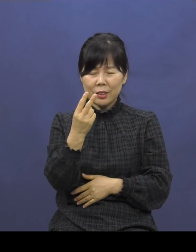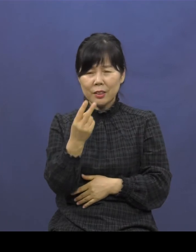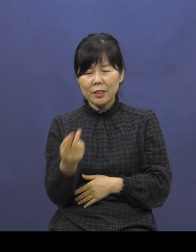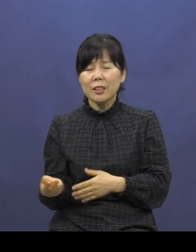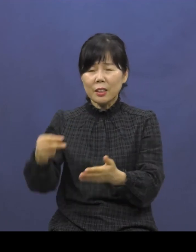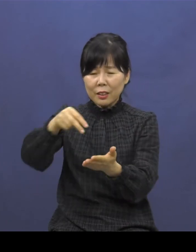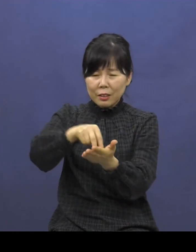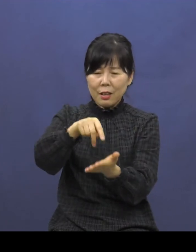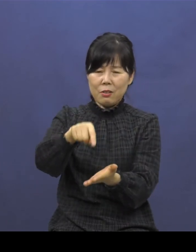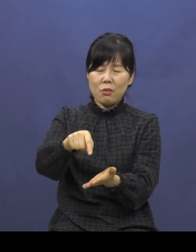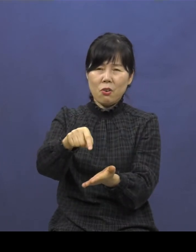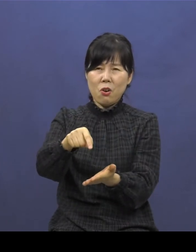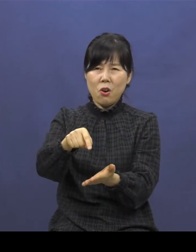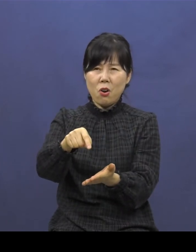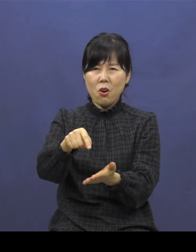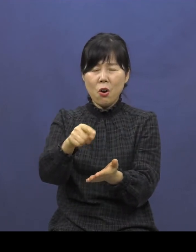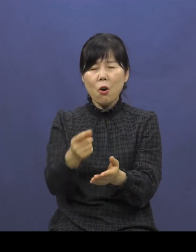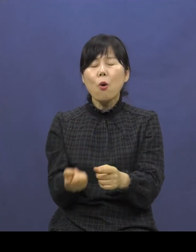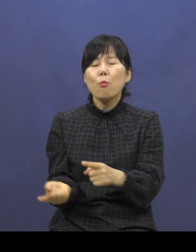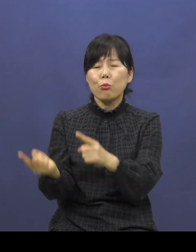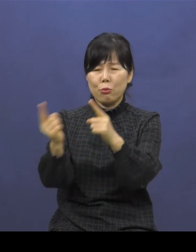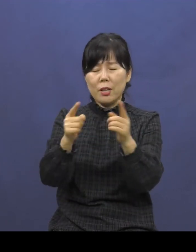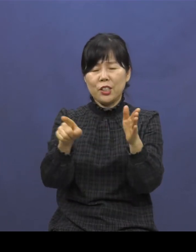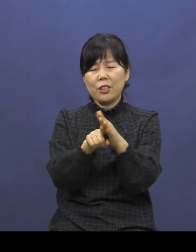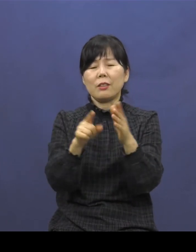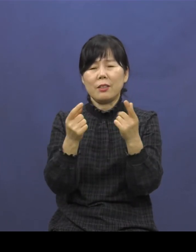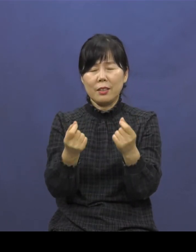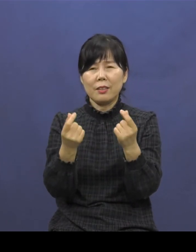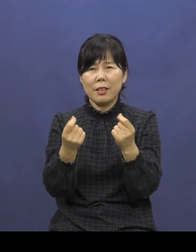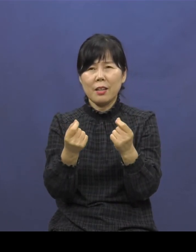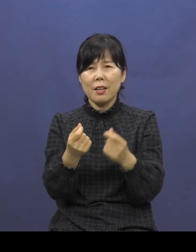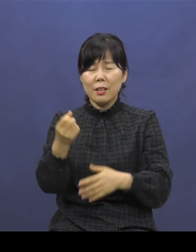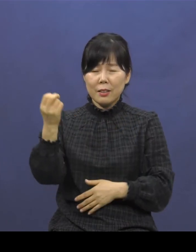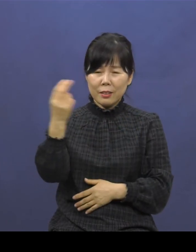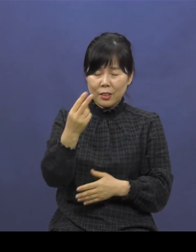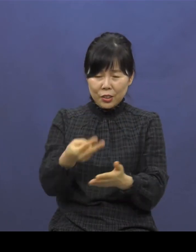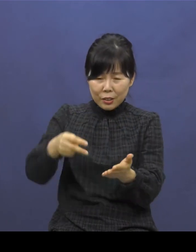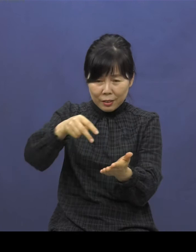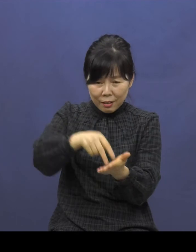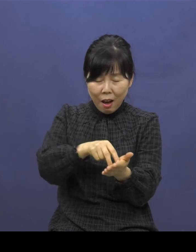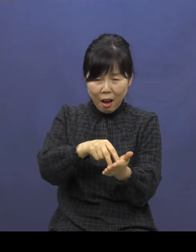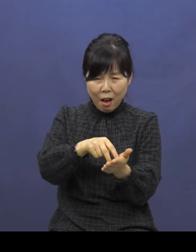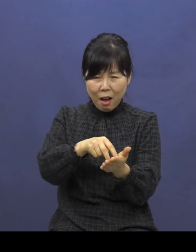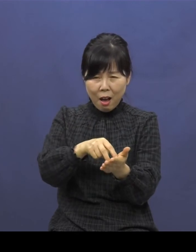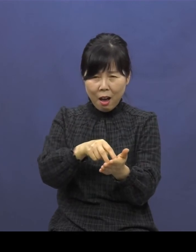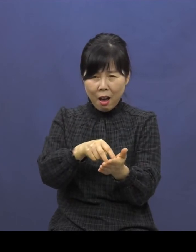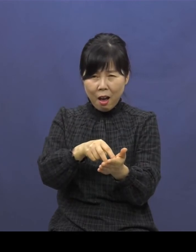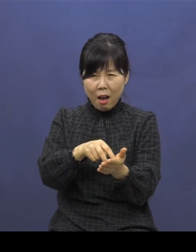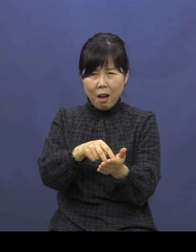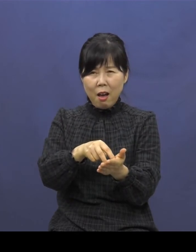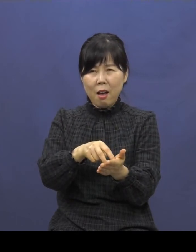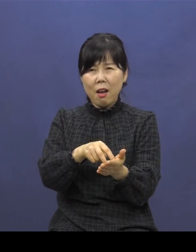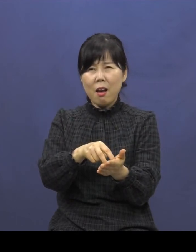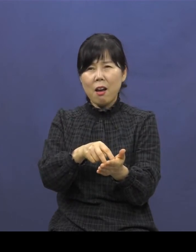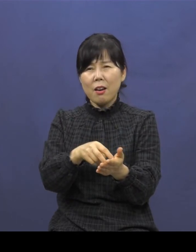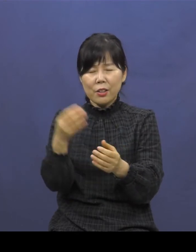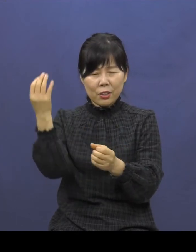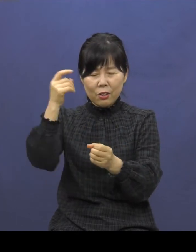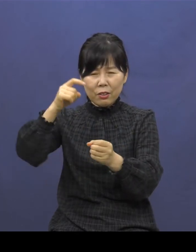다시 일어난다는 것, 이게 부활신앙이에요. 정말 다시 일어나서